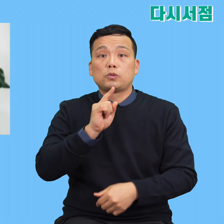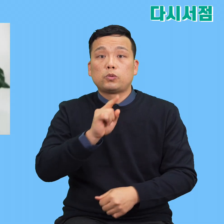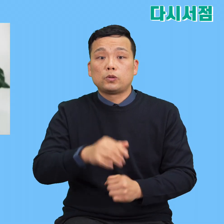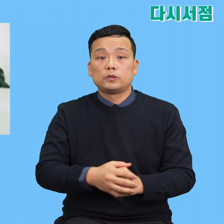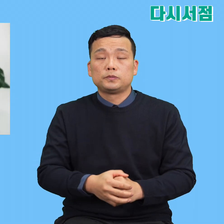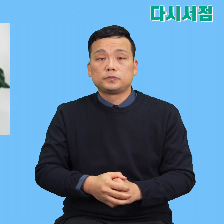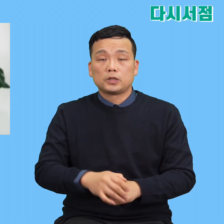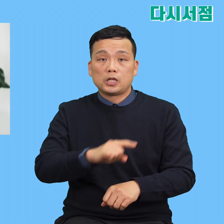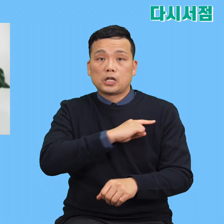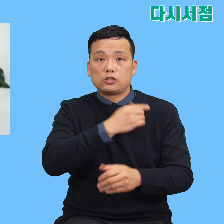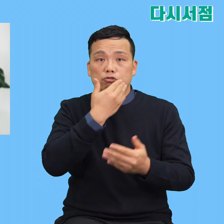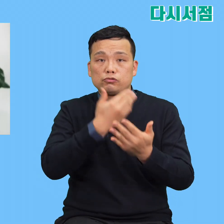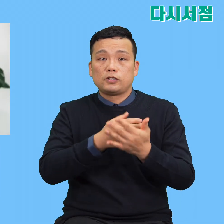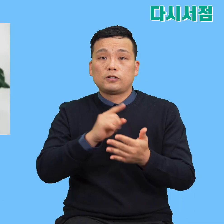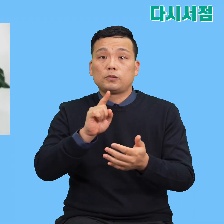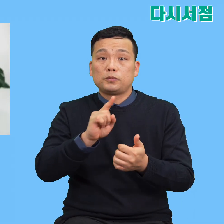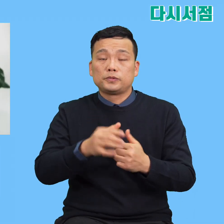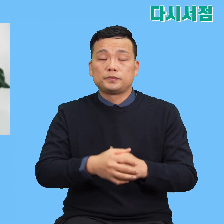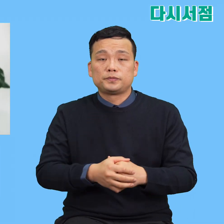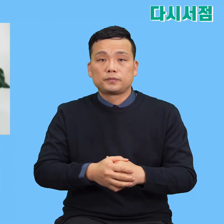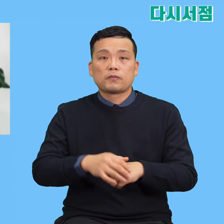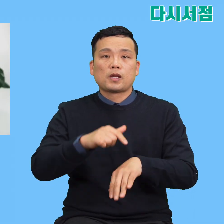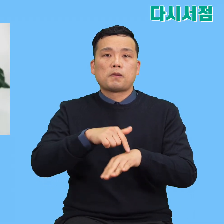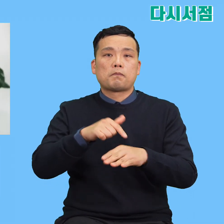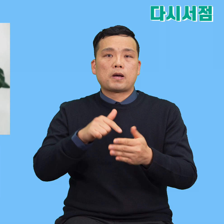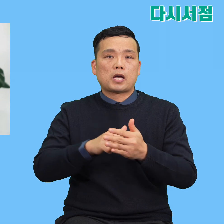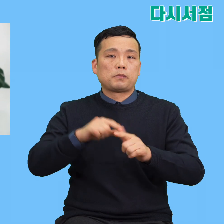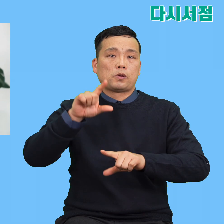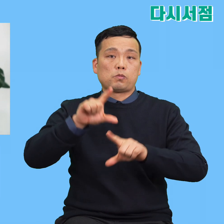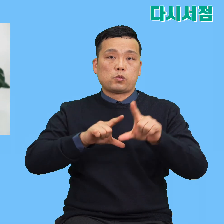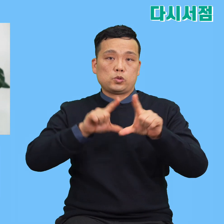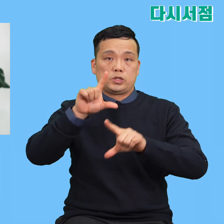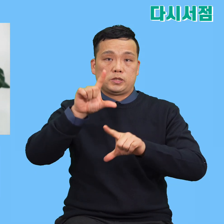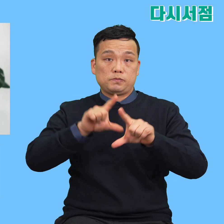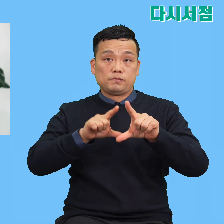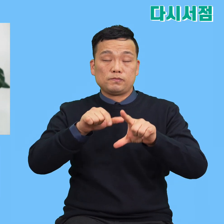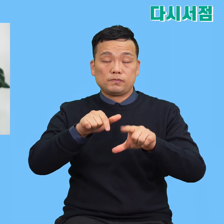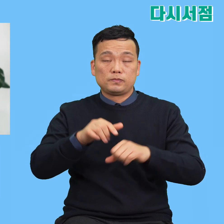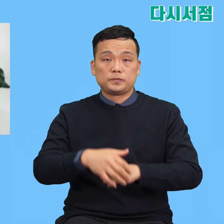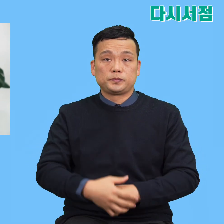제일 중요하게 생각해야 되는 게 사실 어떤 마음에 가지고 있는 그쪽 같은 건데,